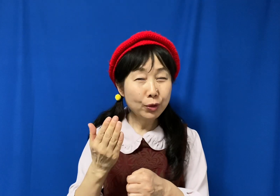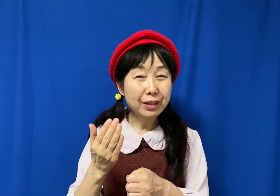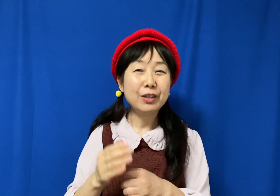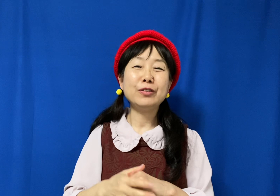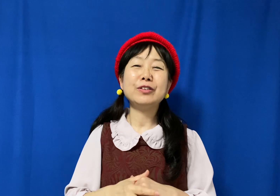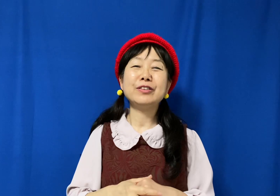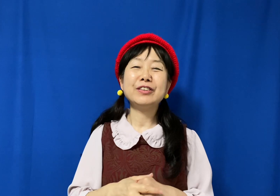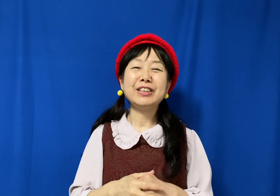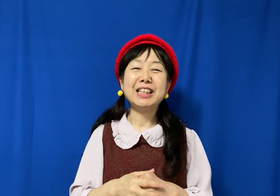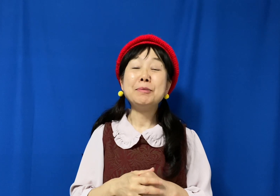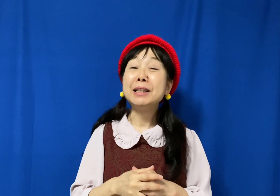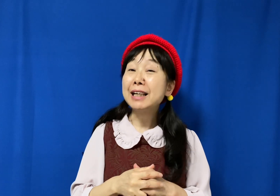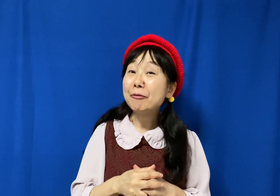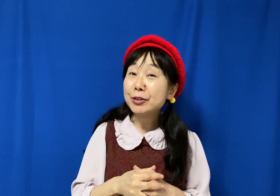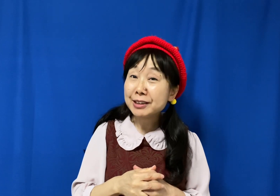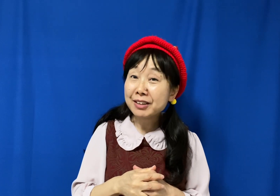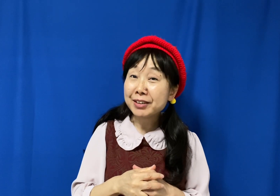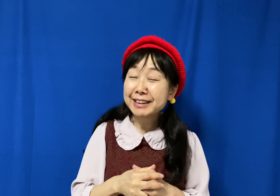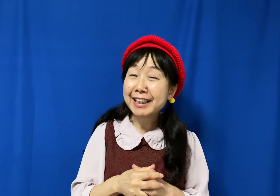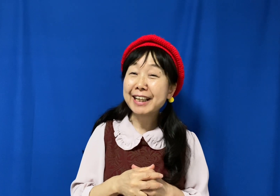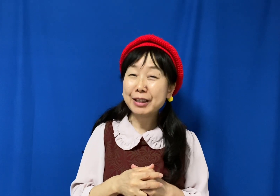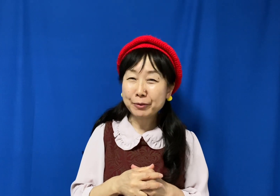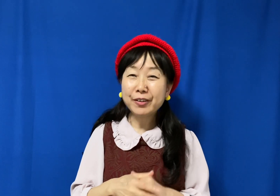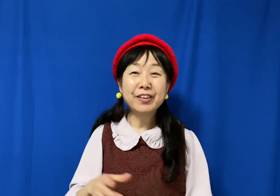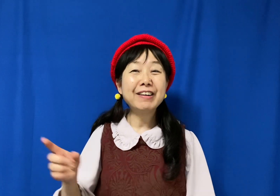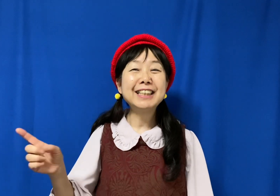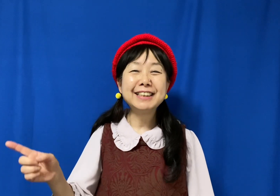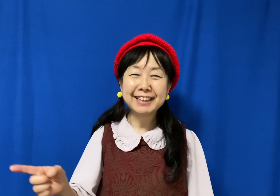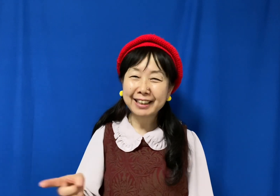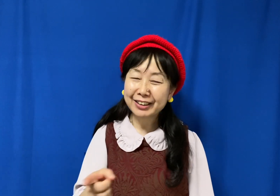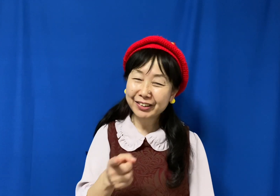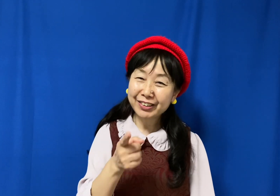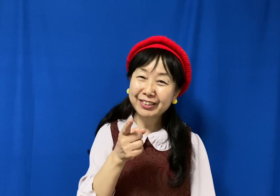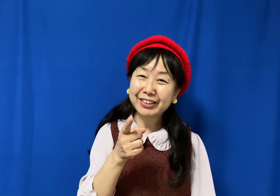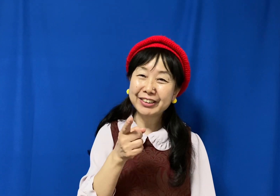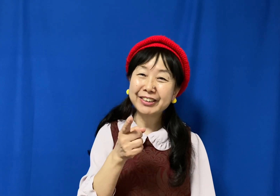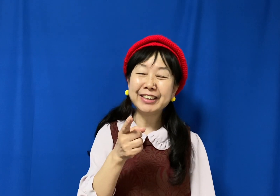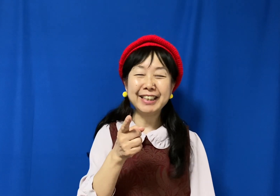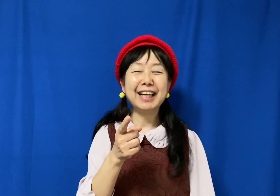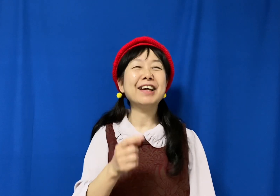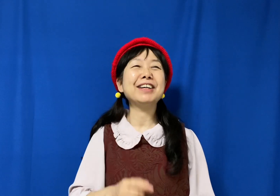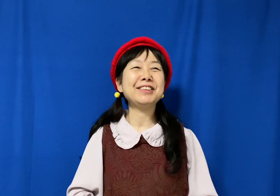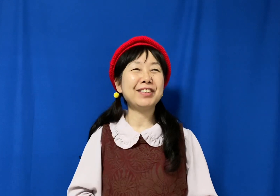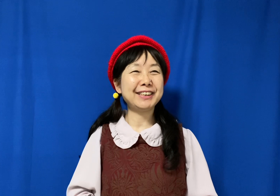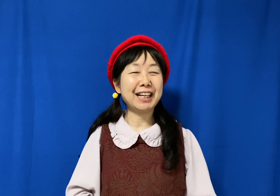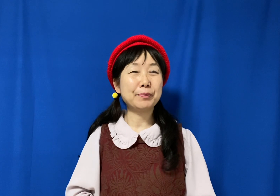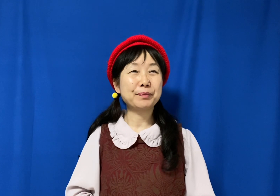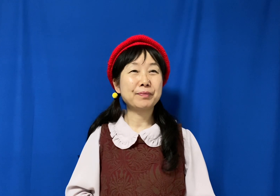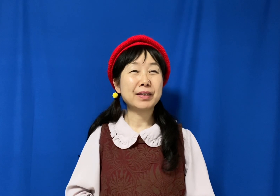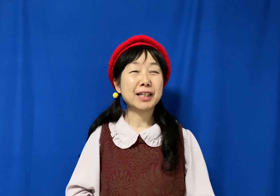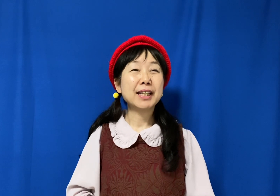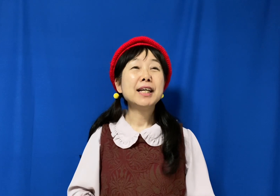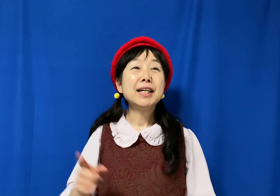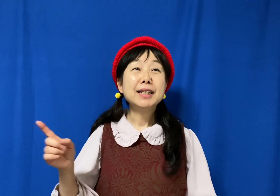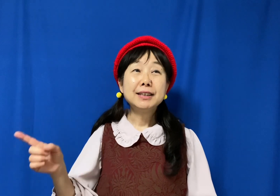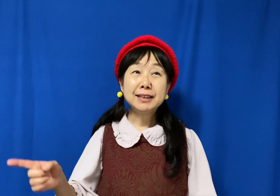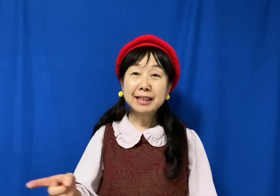ていう意味かもしれませんけども、ここは自然とというふうに表しました。自然